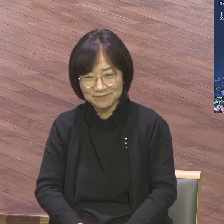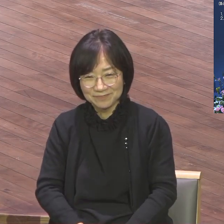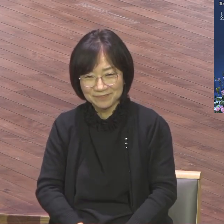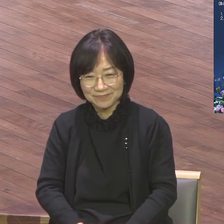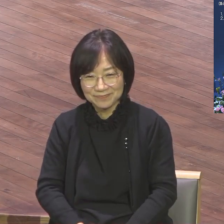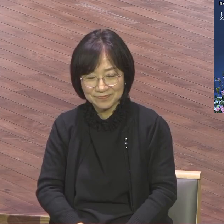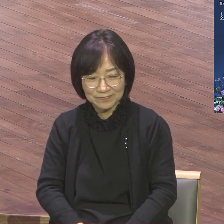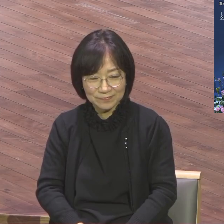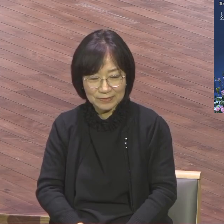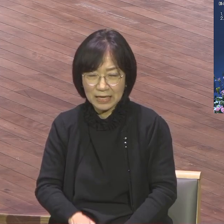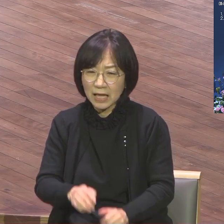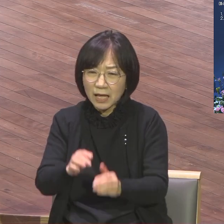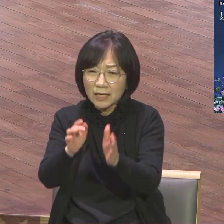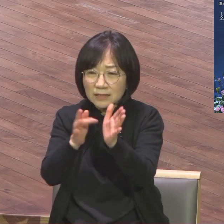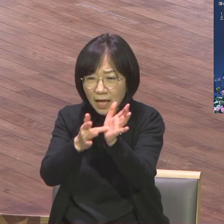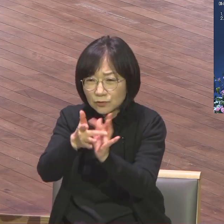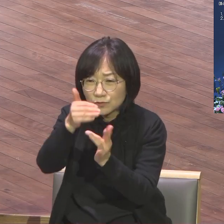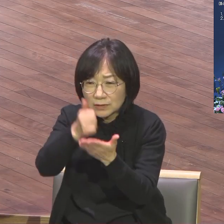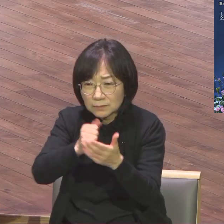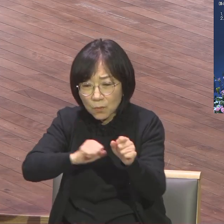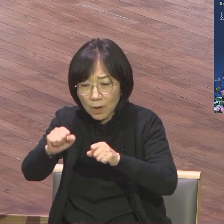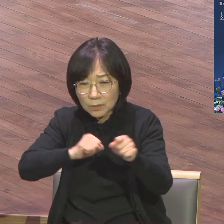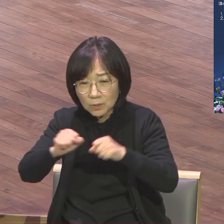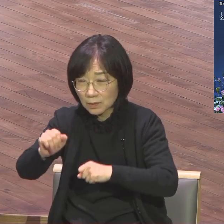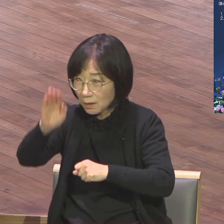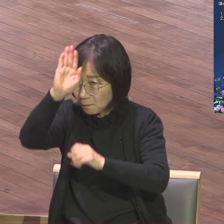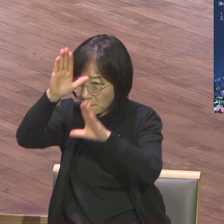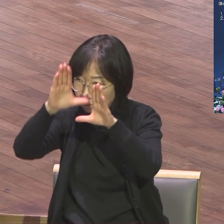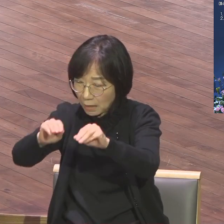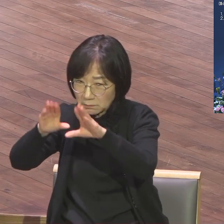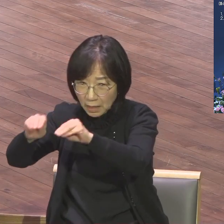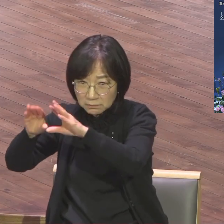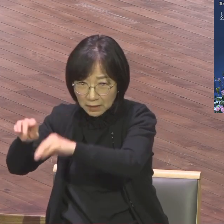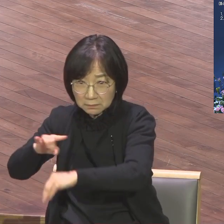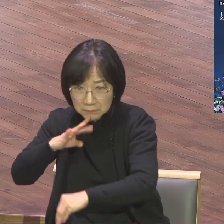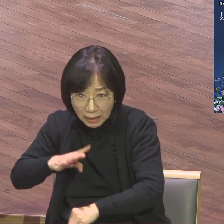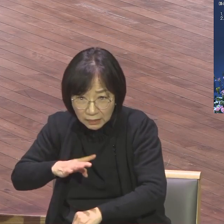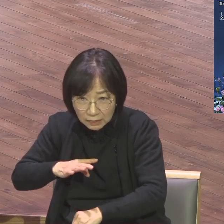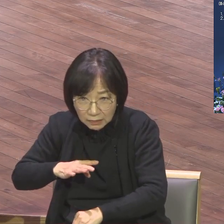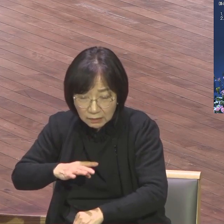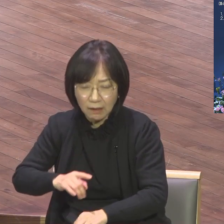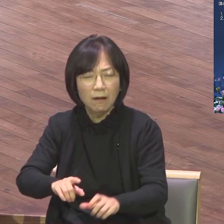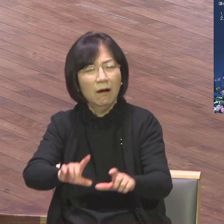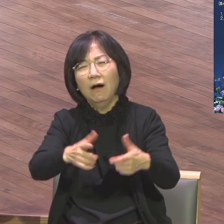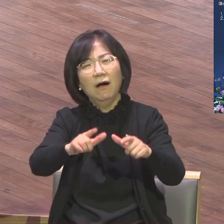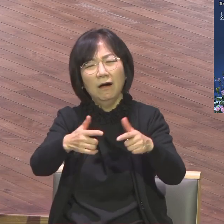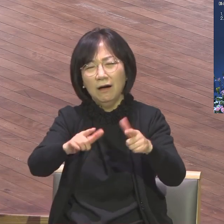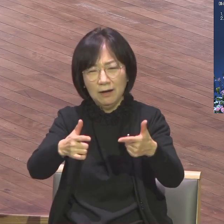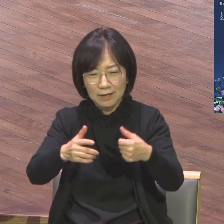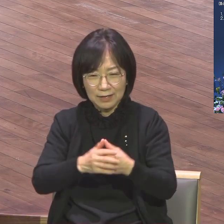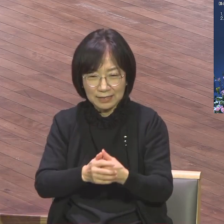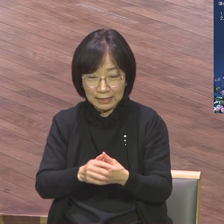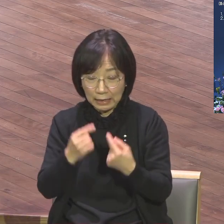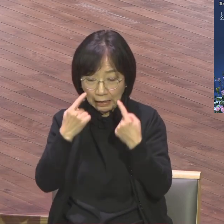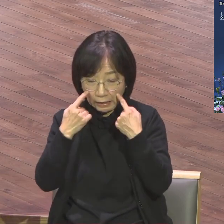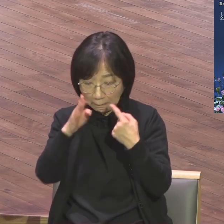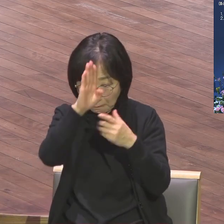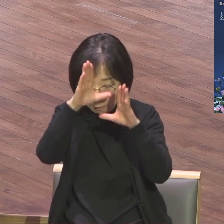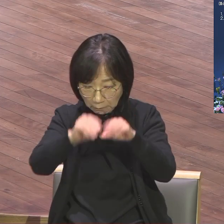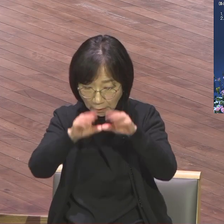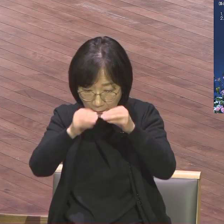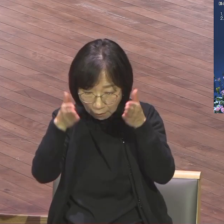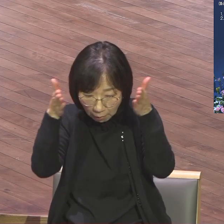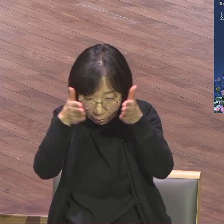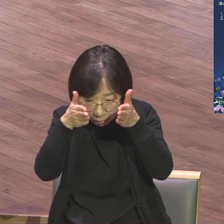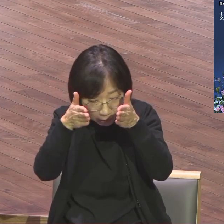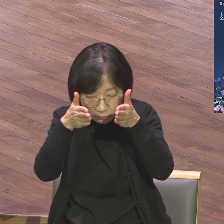예수님은 단순히 병 고치고 이적을 행하시는 그런 분으로 보아서는 안 돼요. 믿음의 차원을 높여서